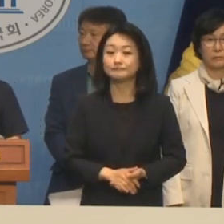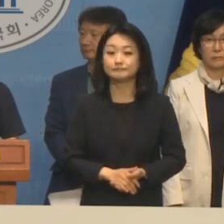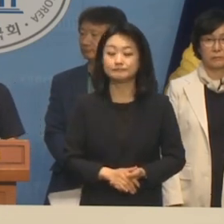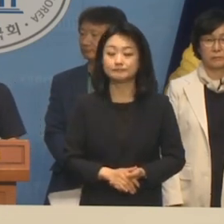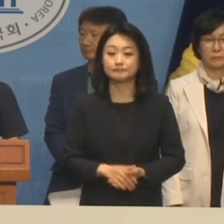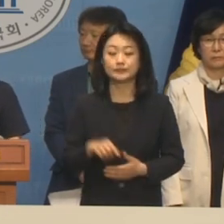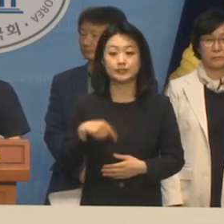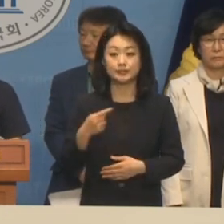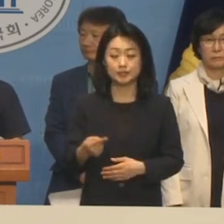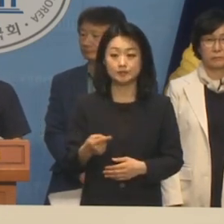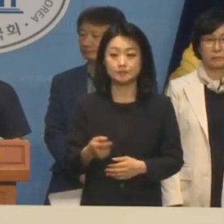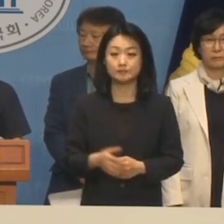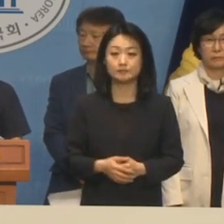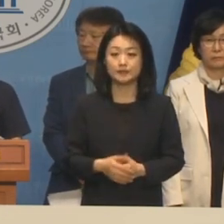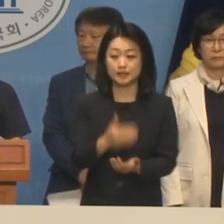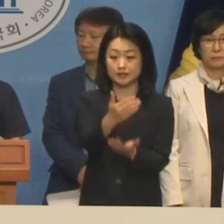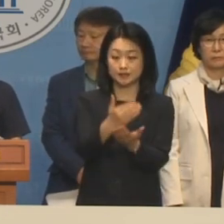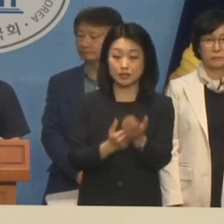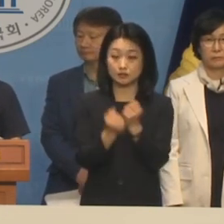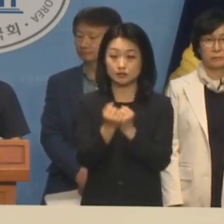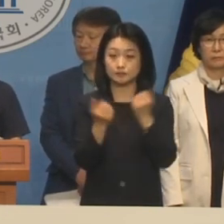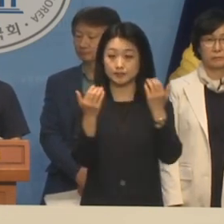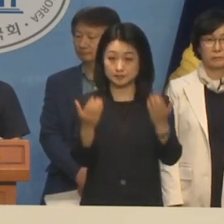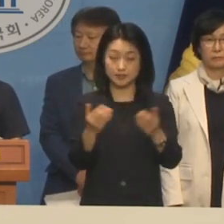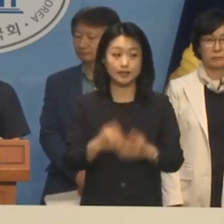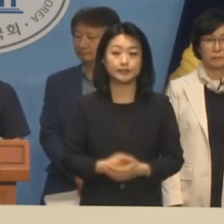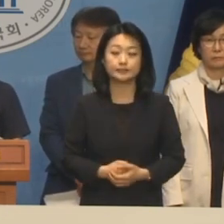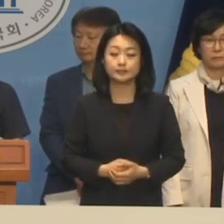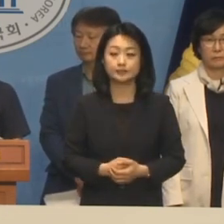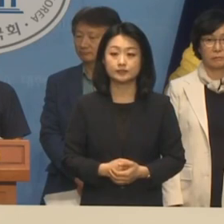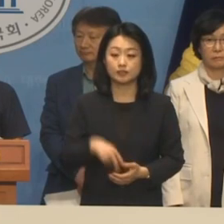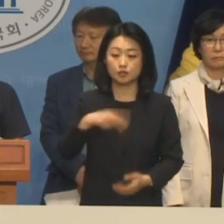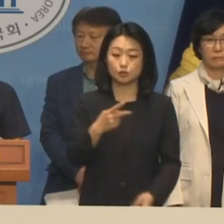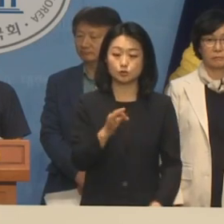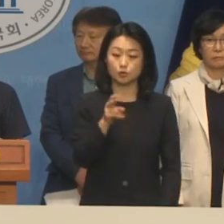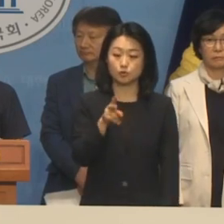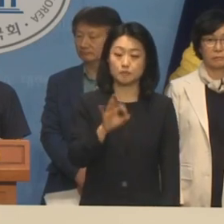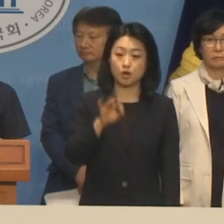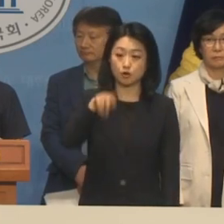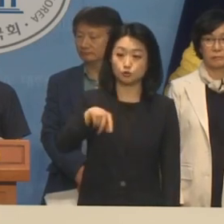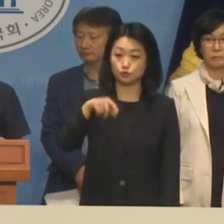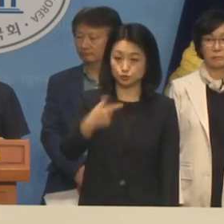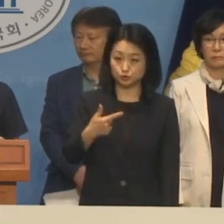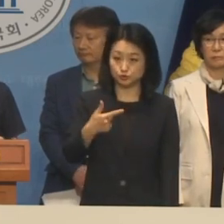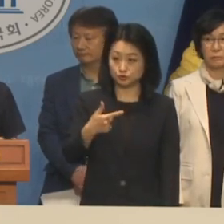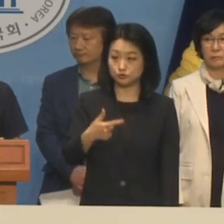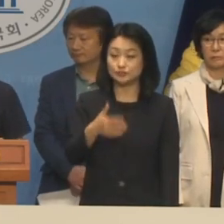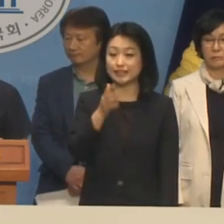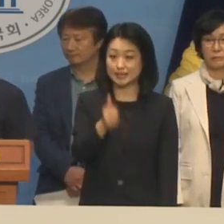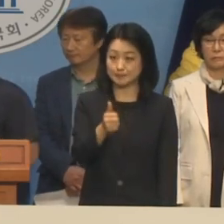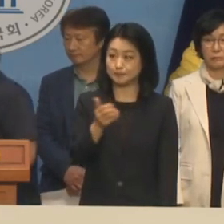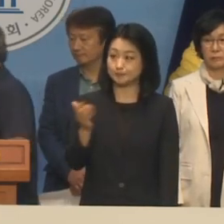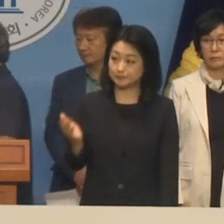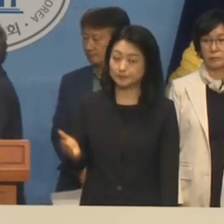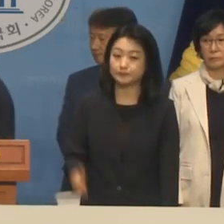예, 다음으로 성명서 발표가 있겠습니다. 성명서는 송명순 전가엽 공동의장님께서